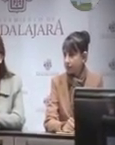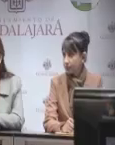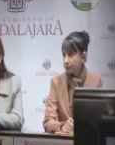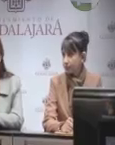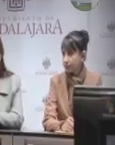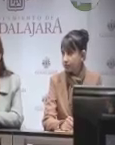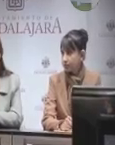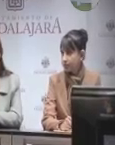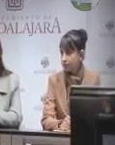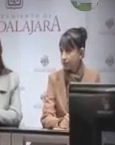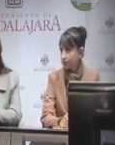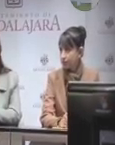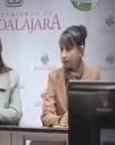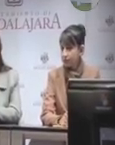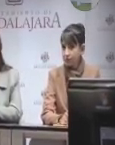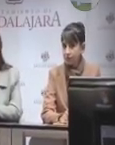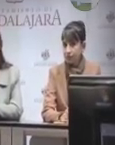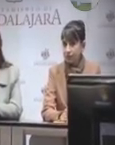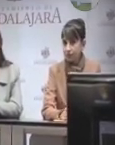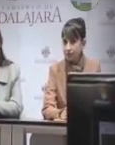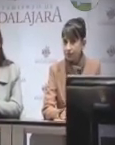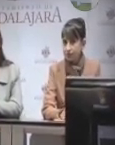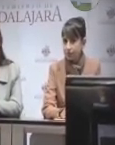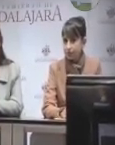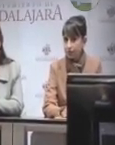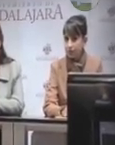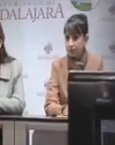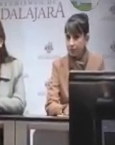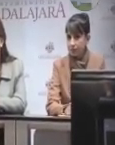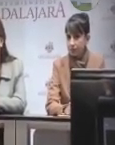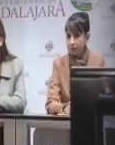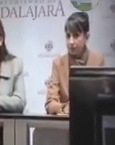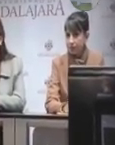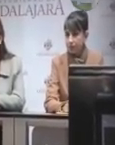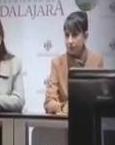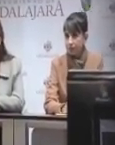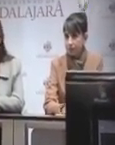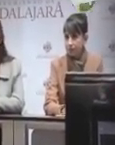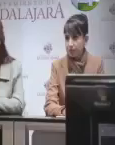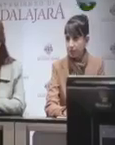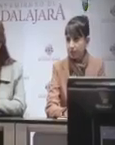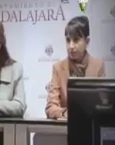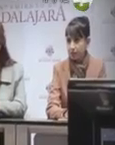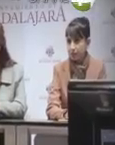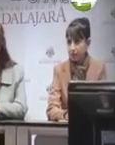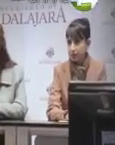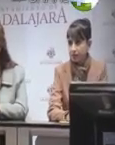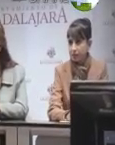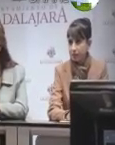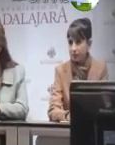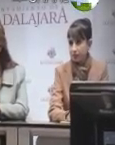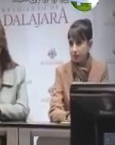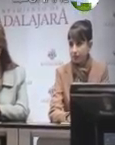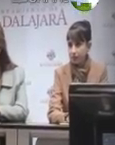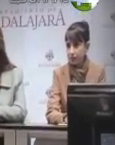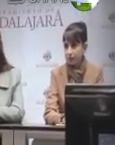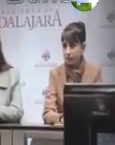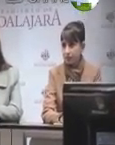estos cursos o impartirlos, incluso servir como monitores, ¿a dónde se pueden comunicar o con quién? Pueden acudir a nuestras instalaciones,